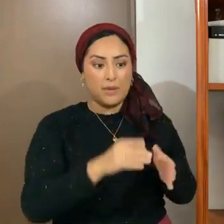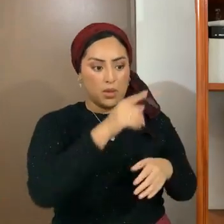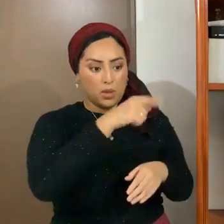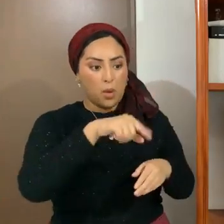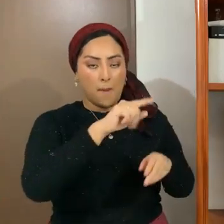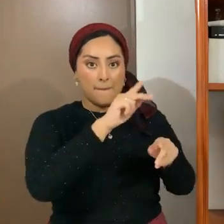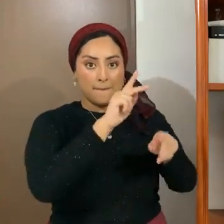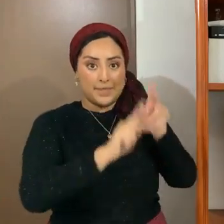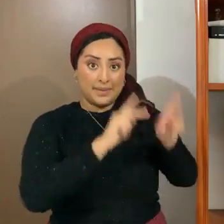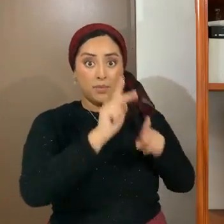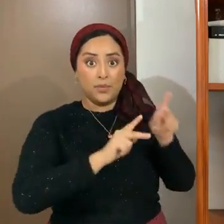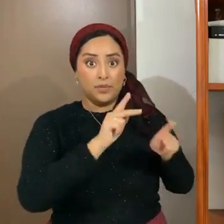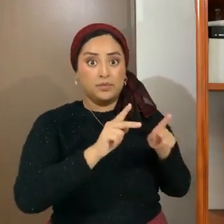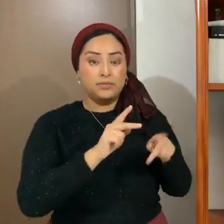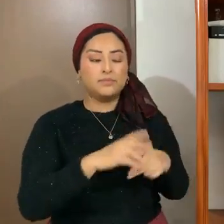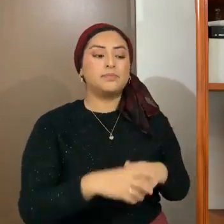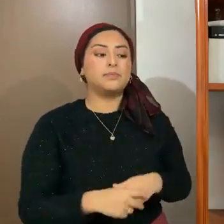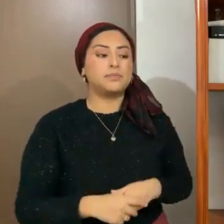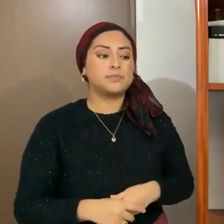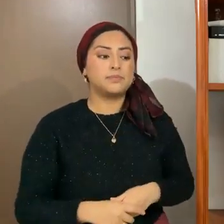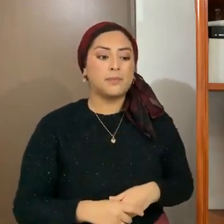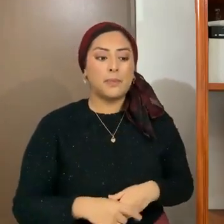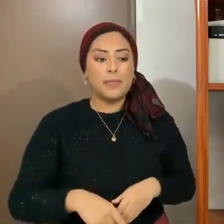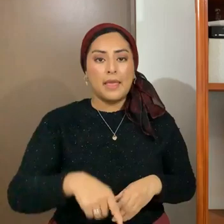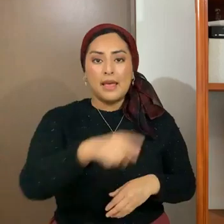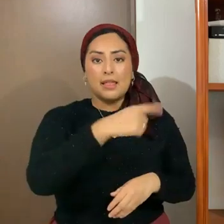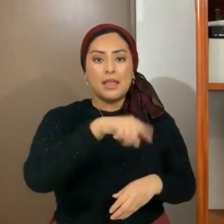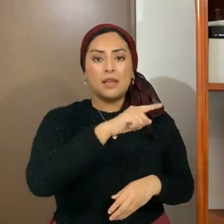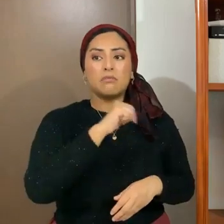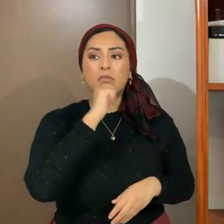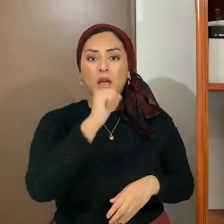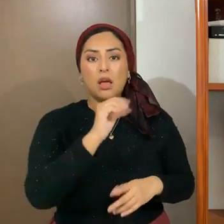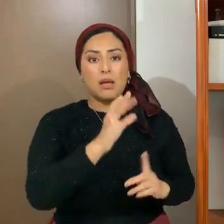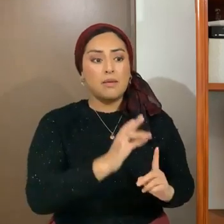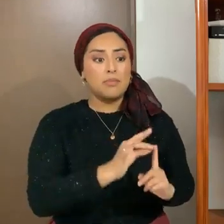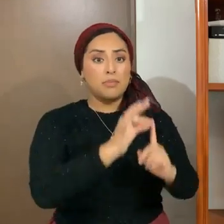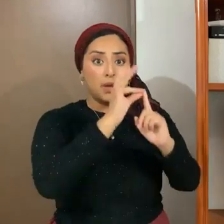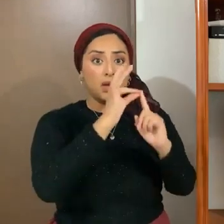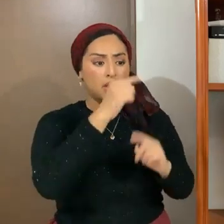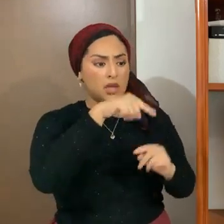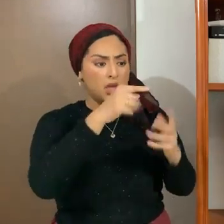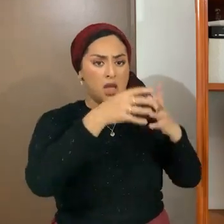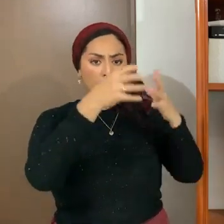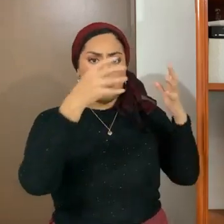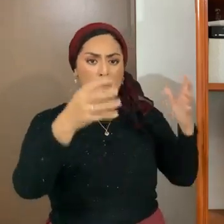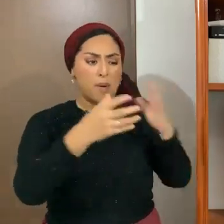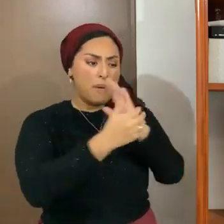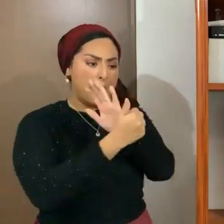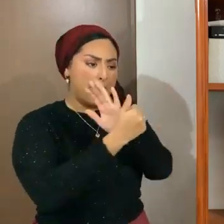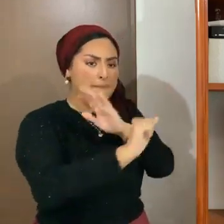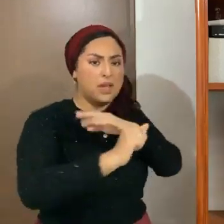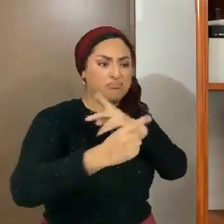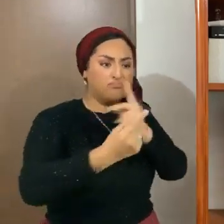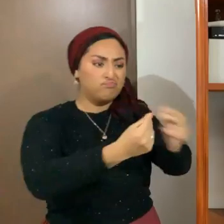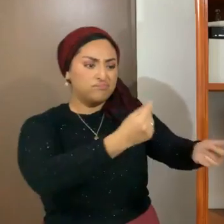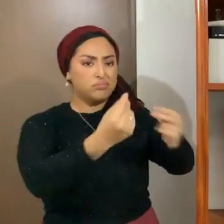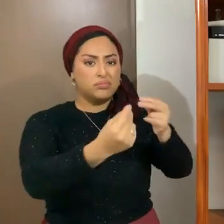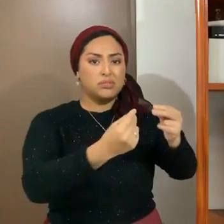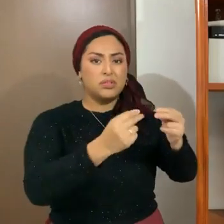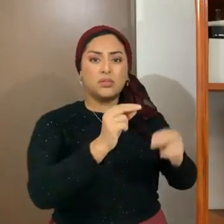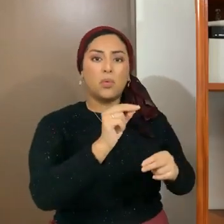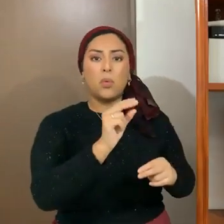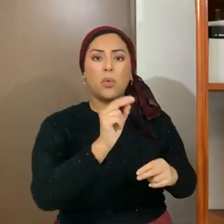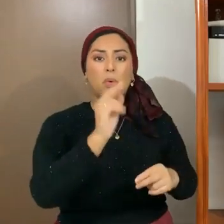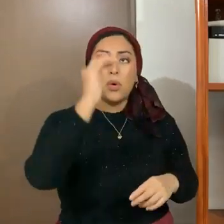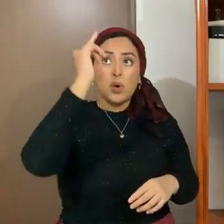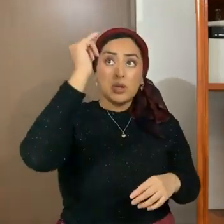personas, estas almas, estos siervos de Yahweh, no fueron escogidos por su capacidad para desempeñar el puesto. Es decir,